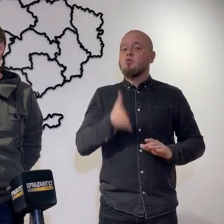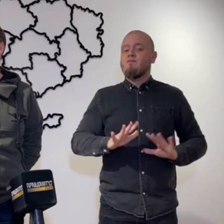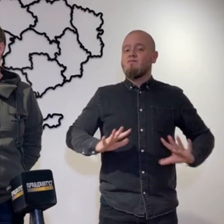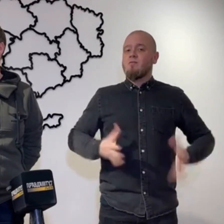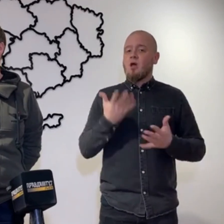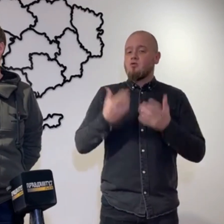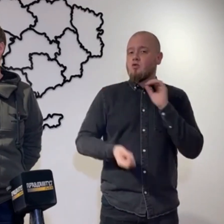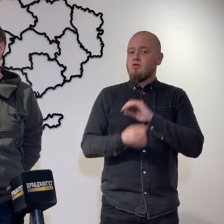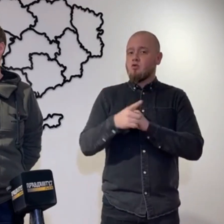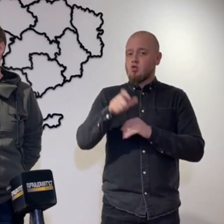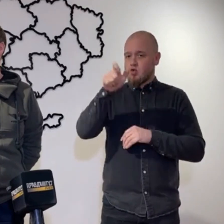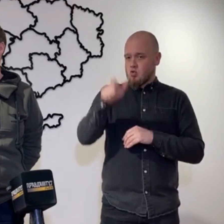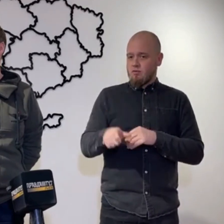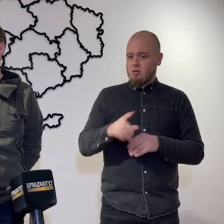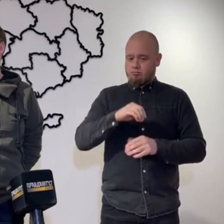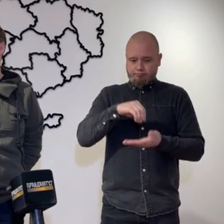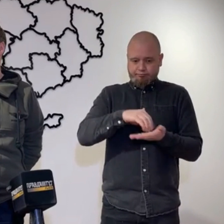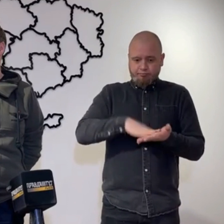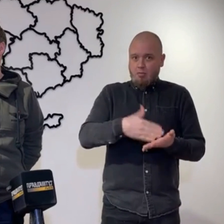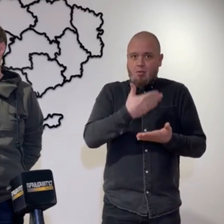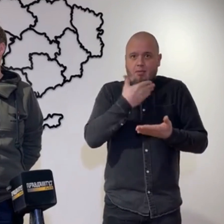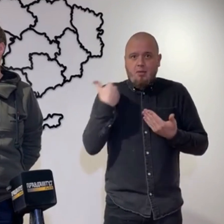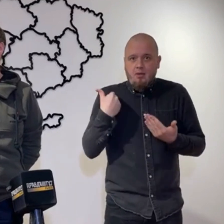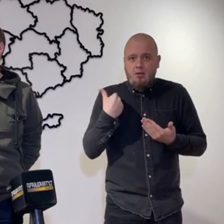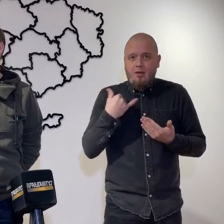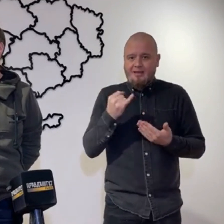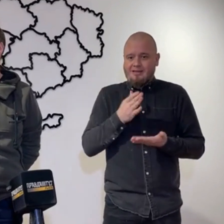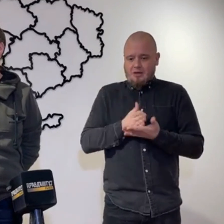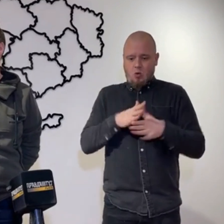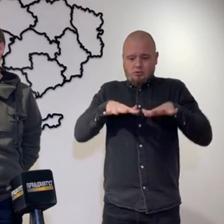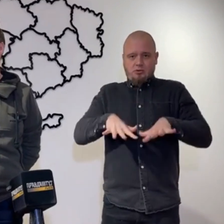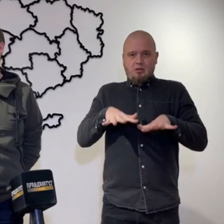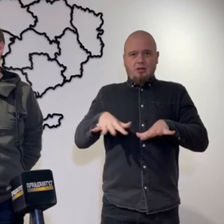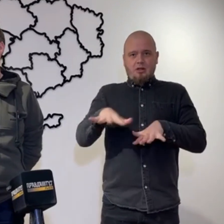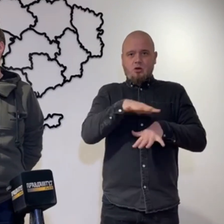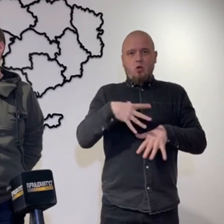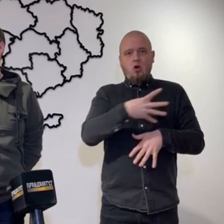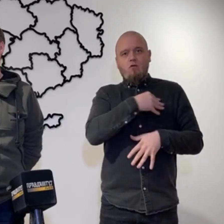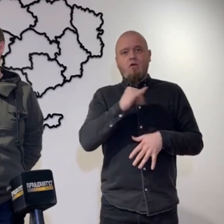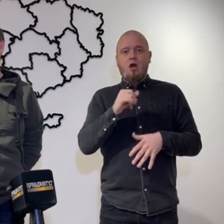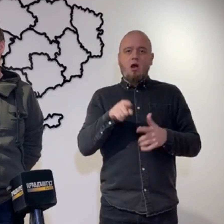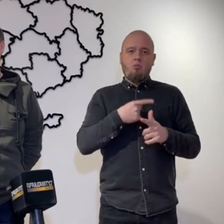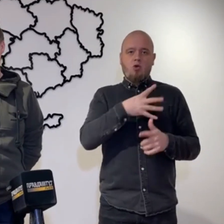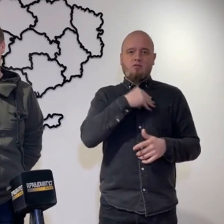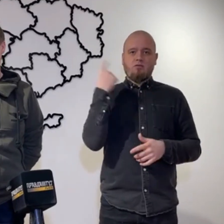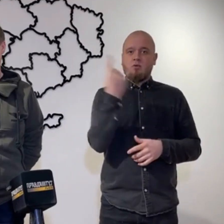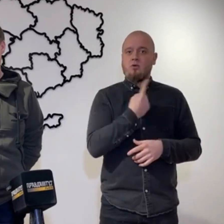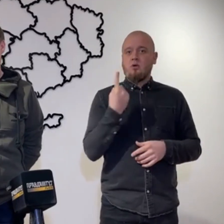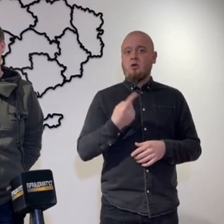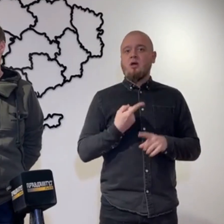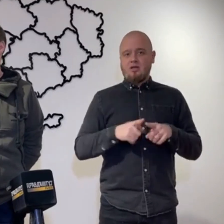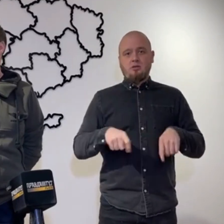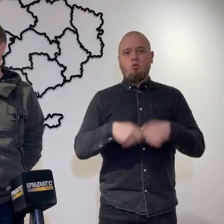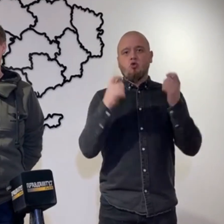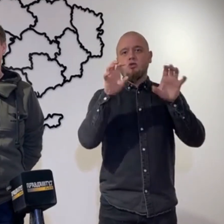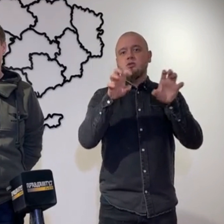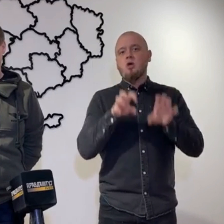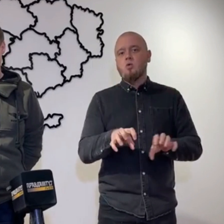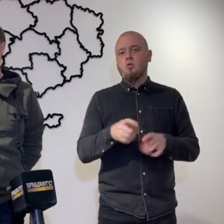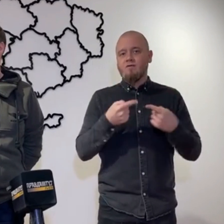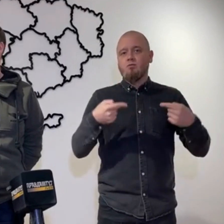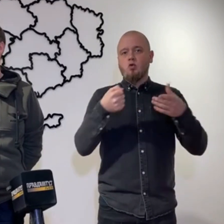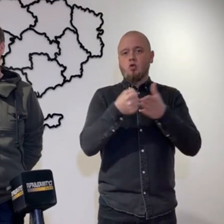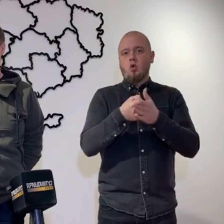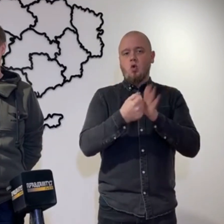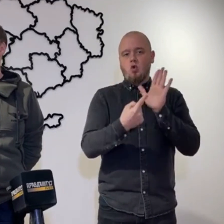якщо виявиться, що чоловік не став на військовий облік і знаходиться на території Львова або Львівщини? Це порушення закону, відповідно